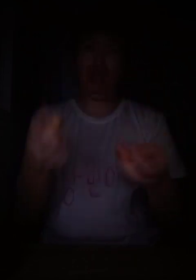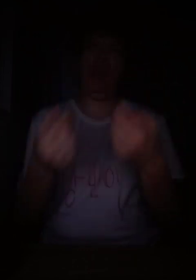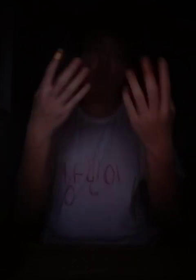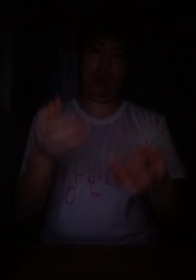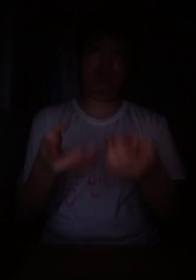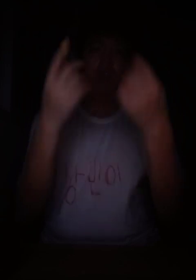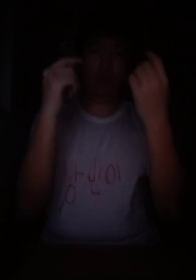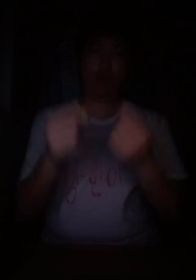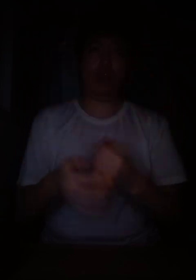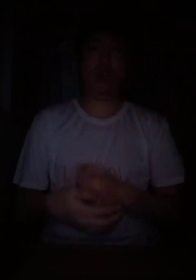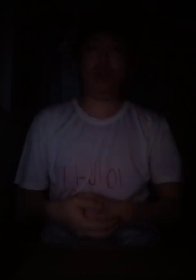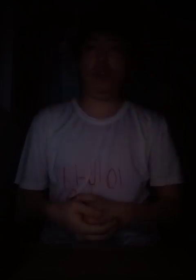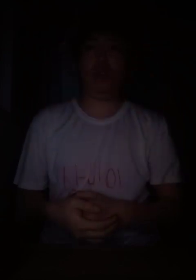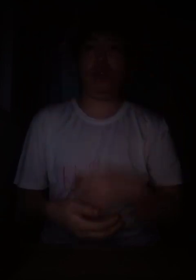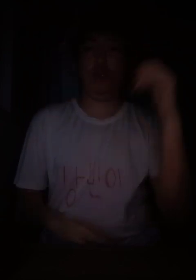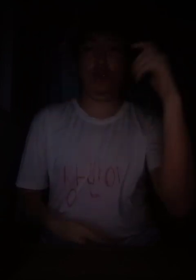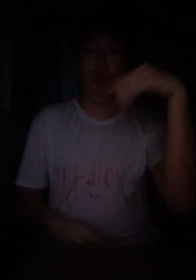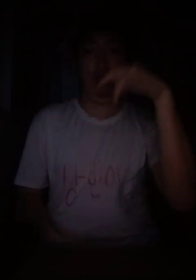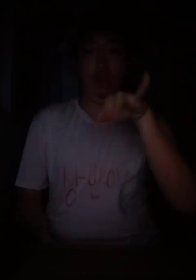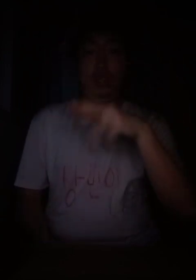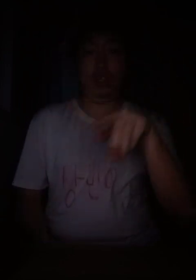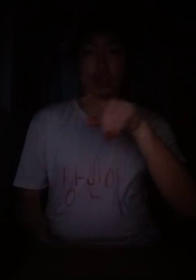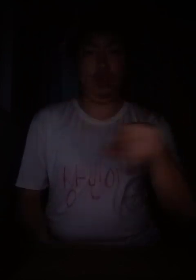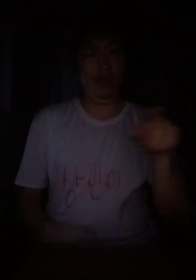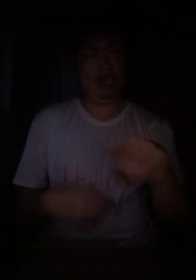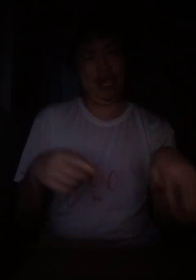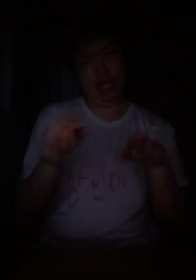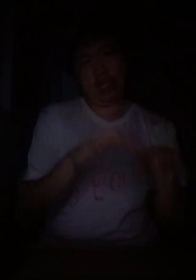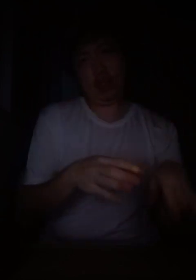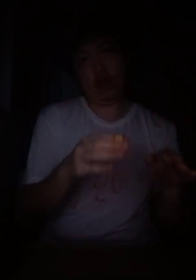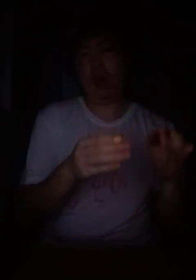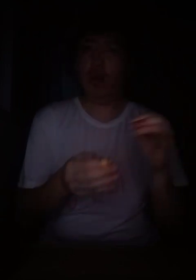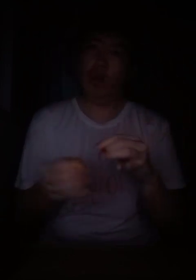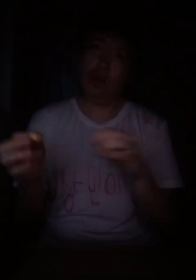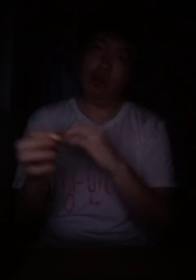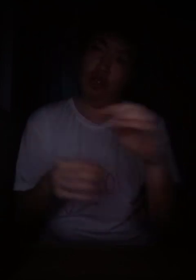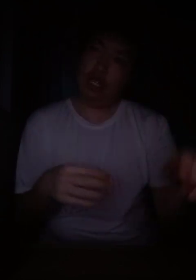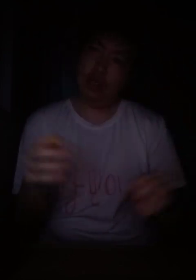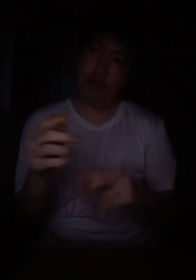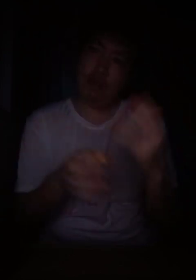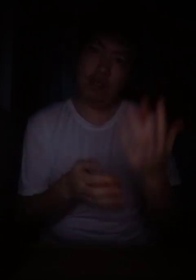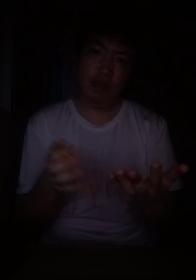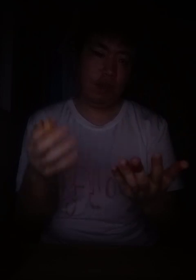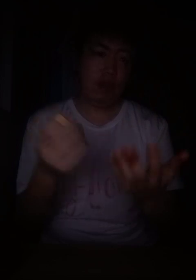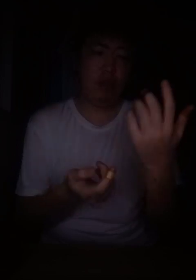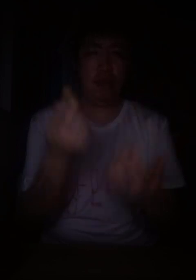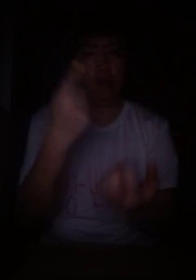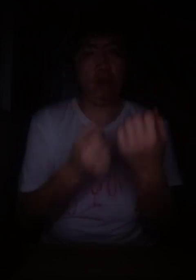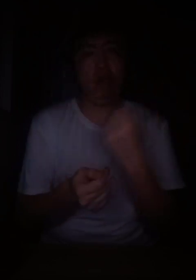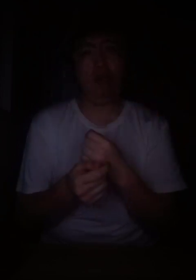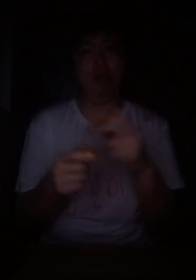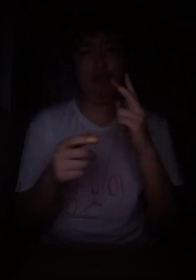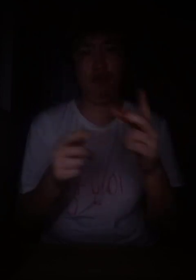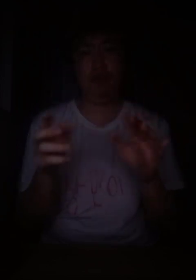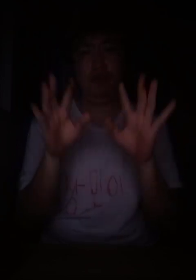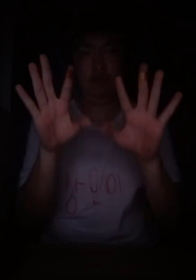나옵니다. 경기도 양주의 한 폐차장에선 용접 작업 중지로 불이 났다 2시간 30여 분 만에